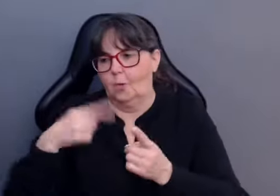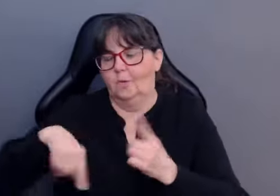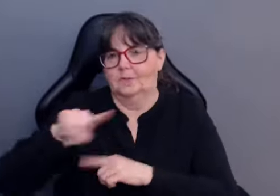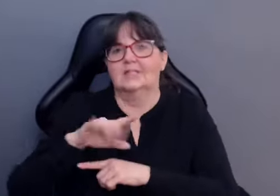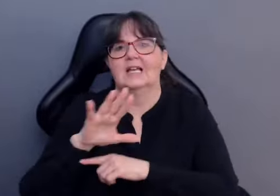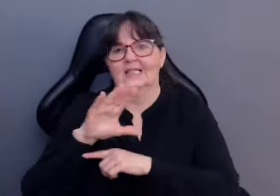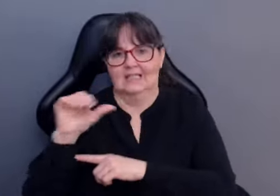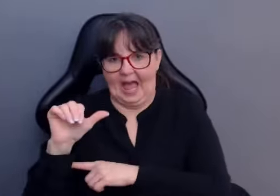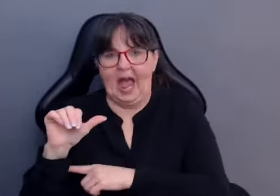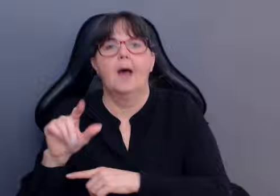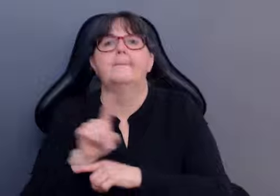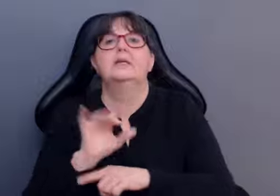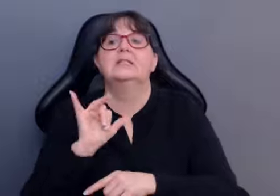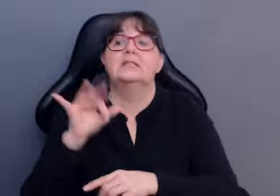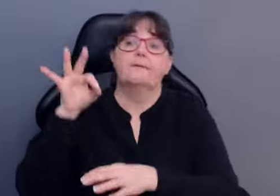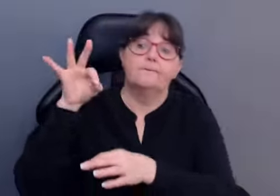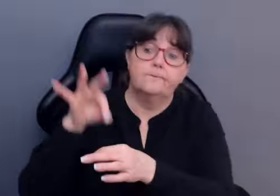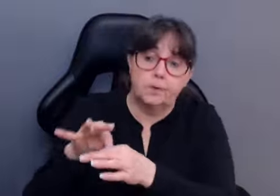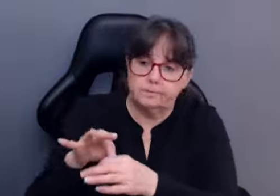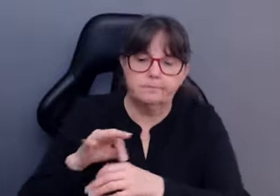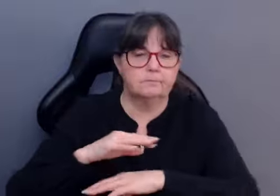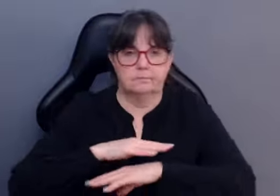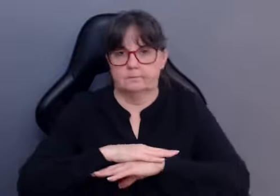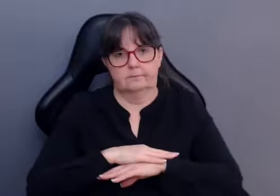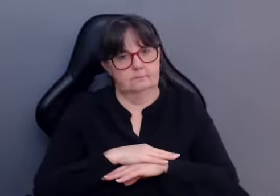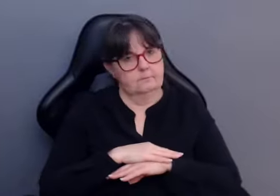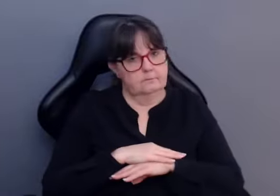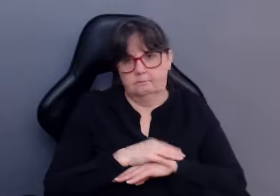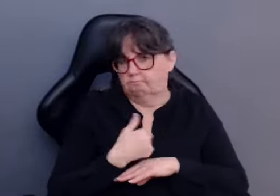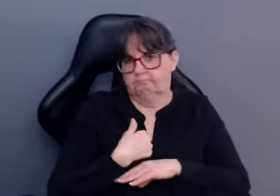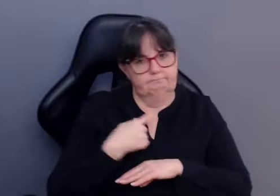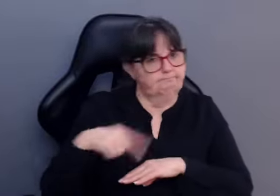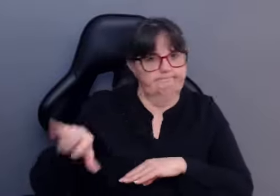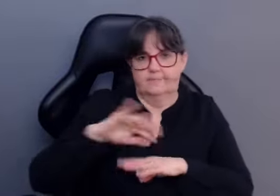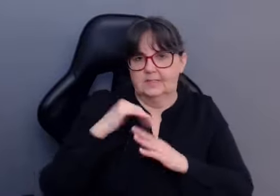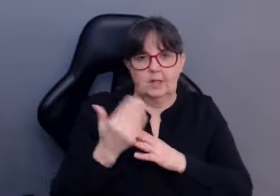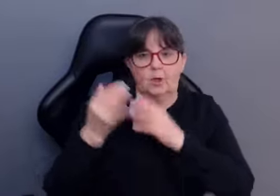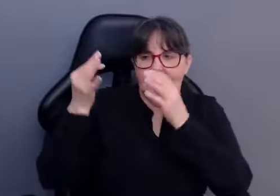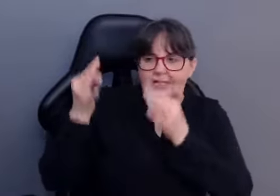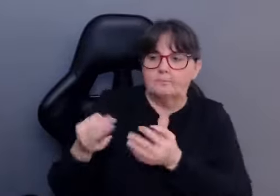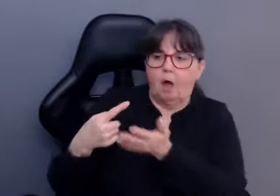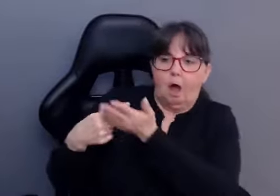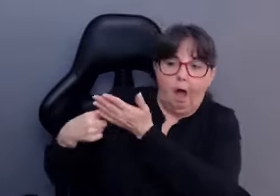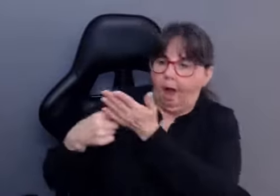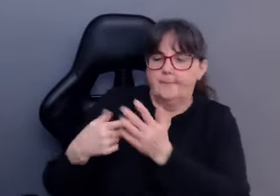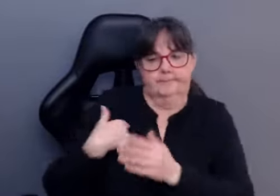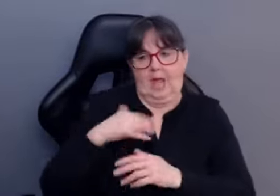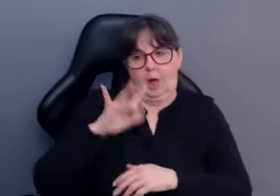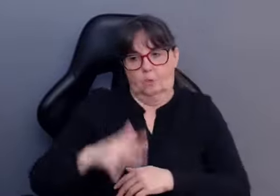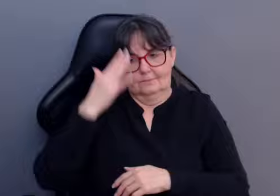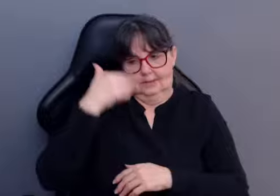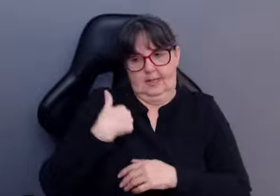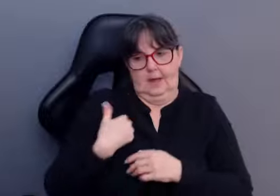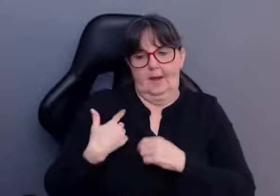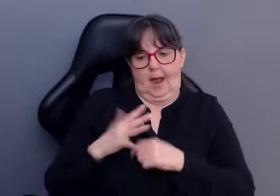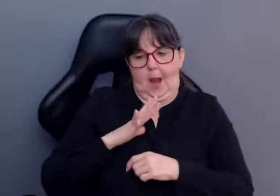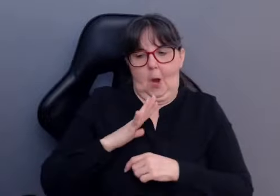et s'abstenir de siéger et de participer à toute délibération ou décision sur une